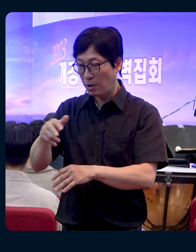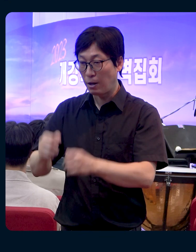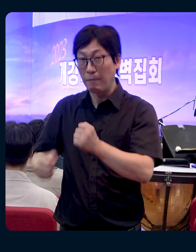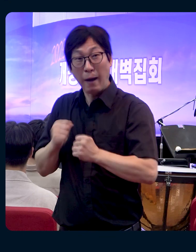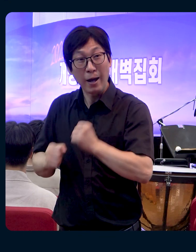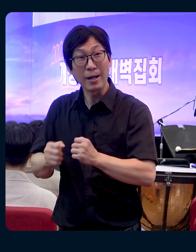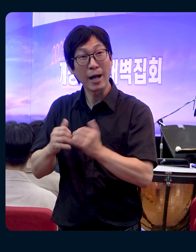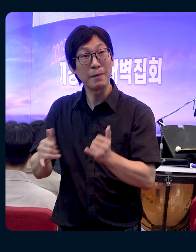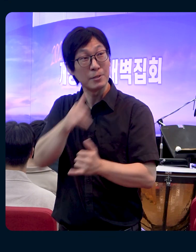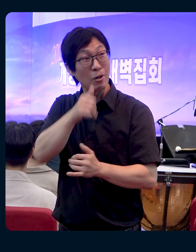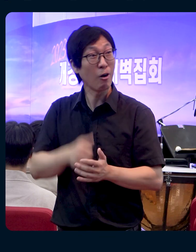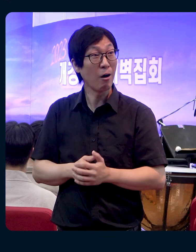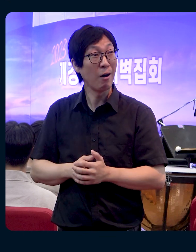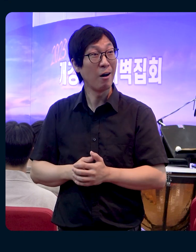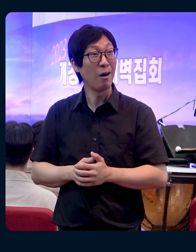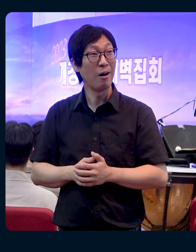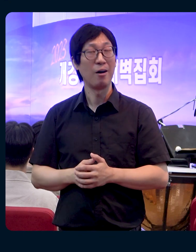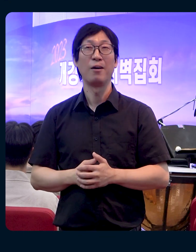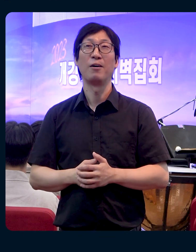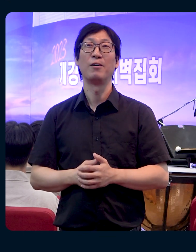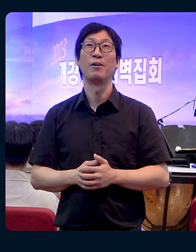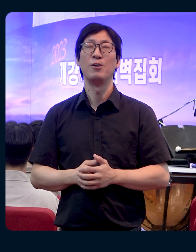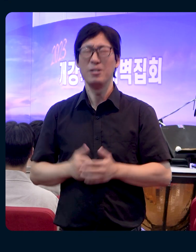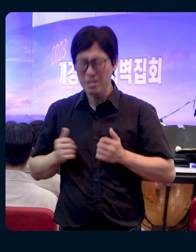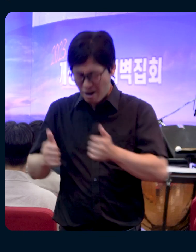갈매길 뛰는 아저씨 중에 그렇게 달리는 사람 없어요.